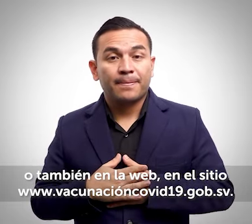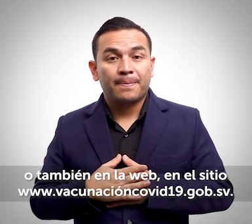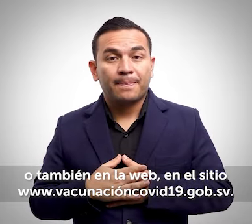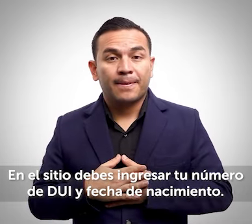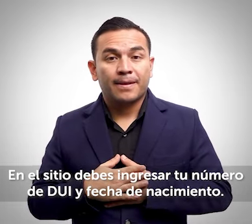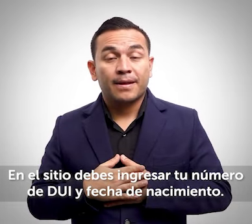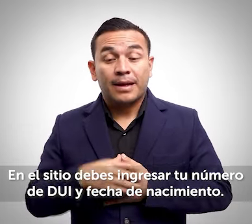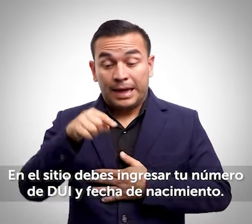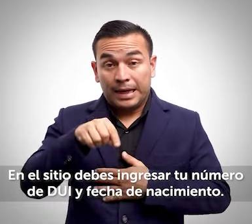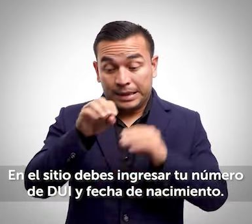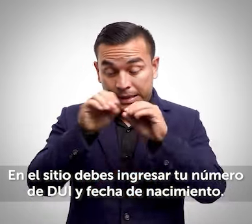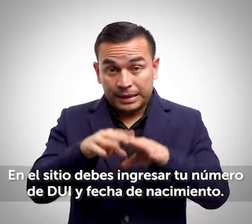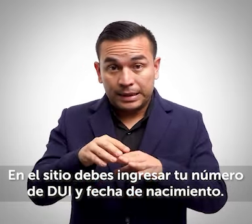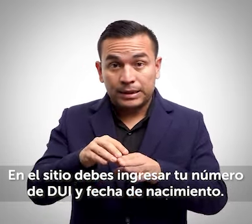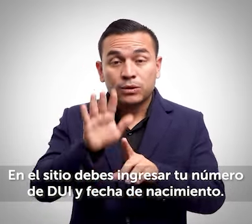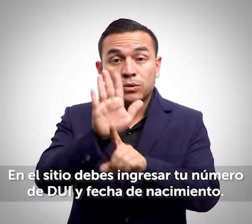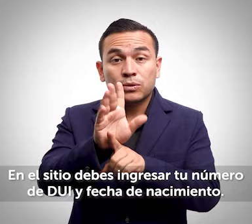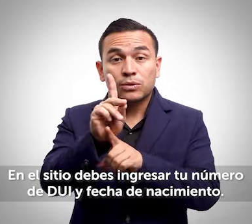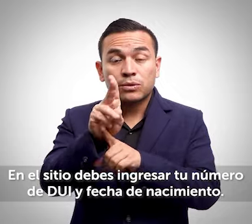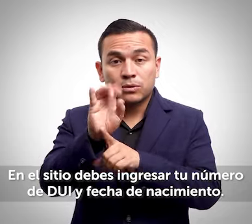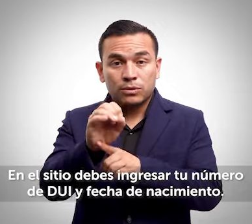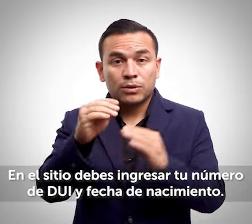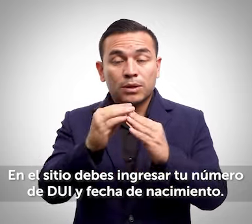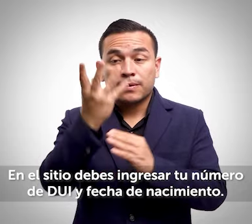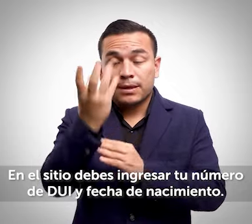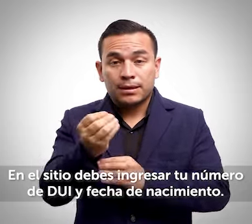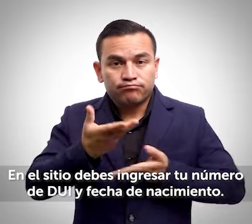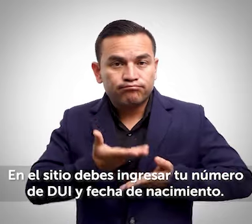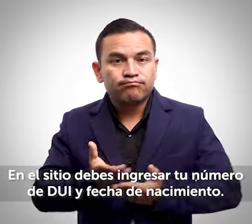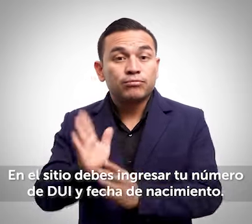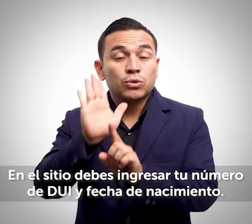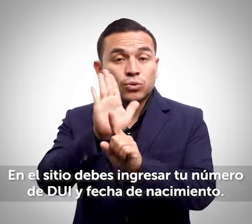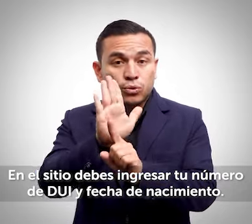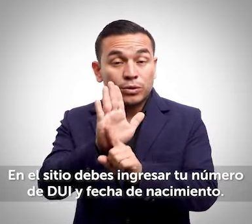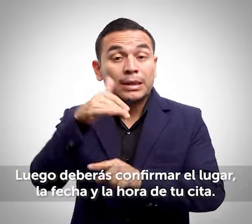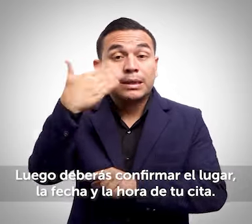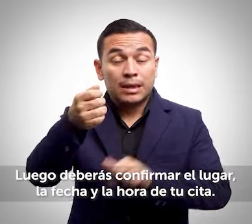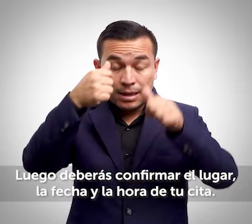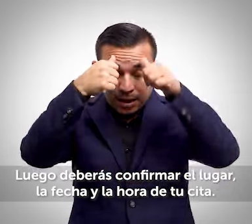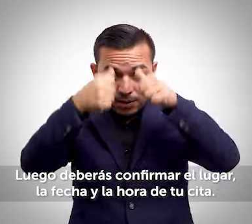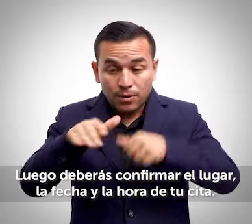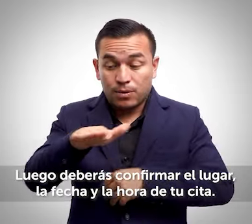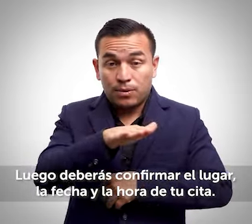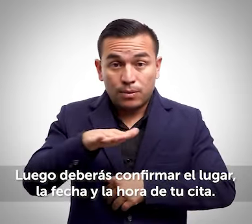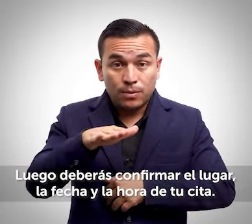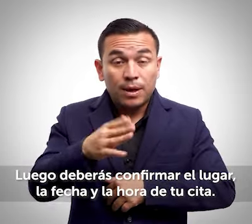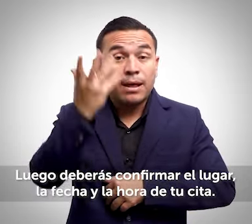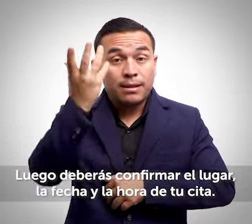www.vacunacioncovid19.gov.sv. En el sitio debes ingresar tu número de DUI y fecha de nacimiento. Luego deberás confirmar el lugar,